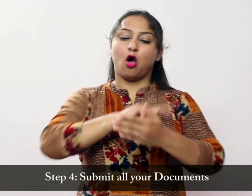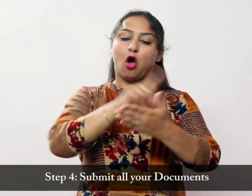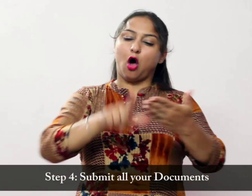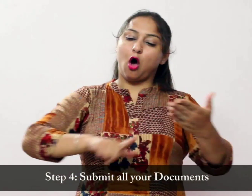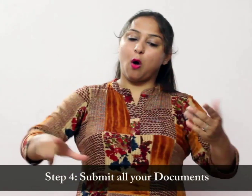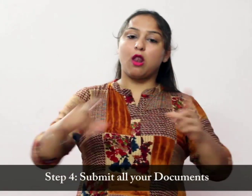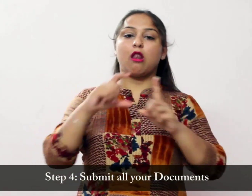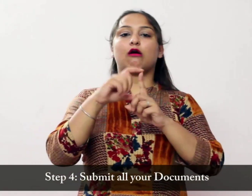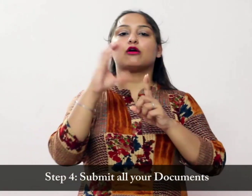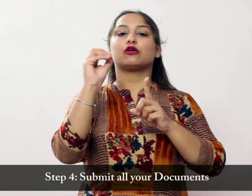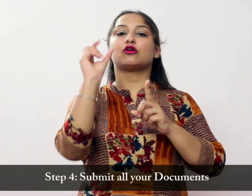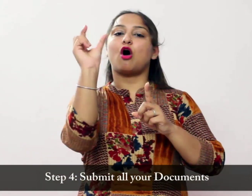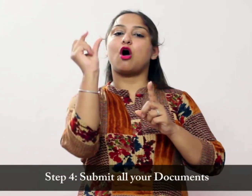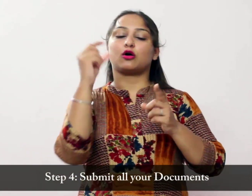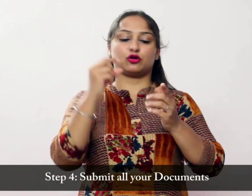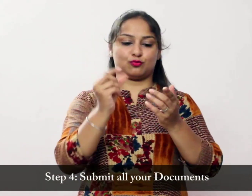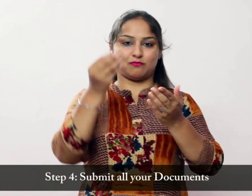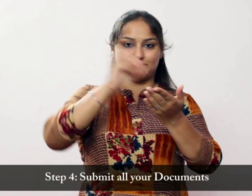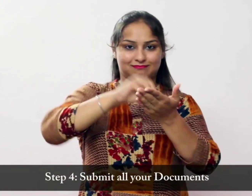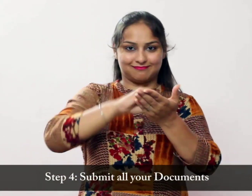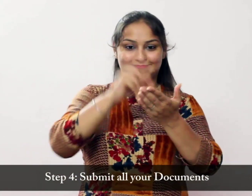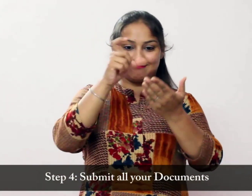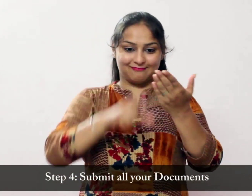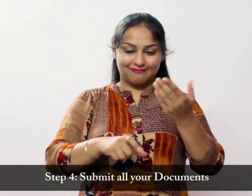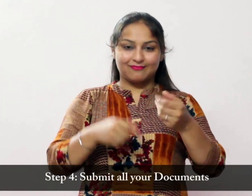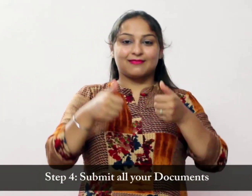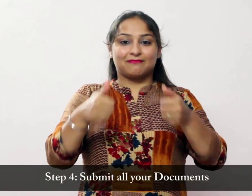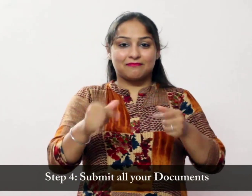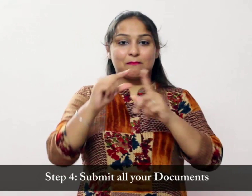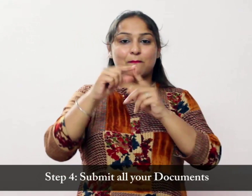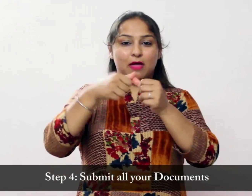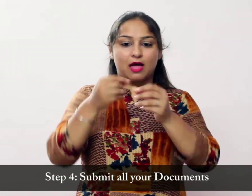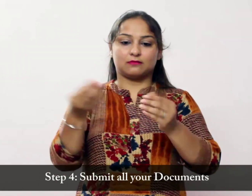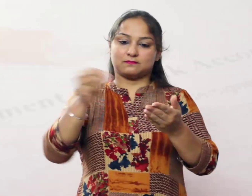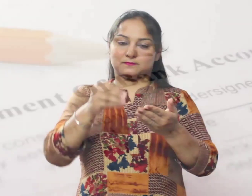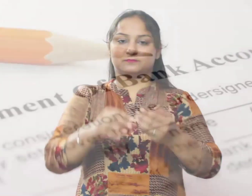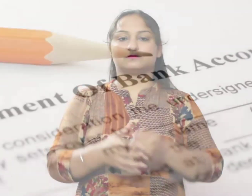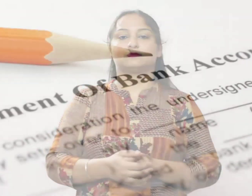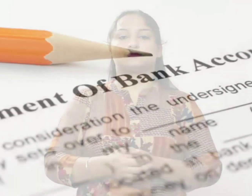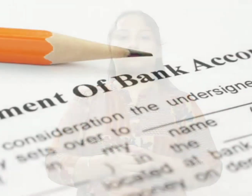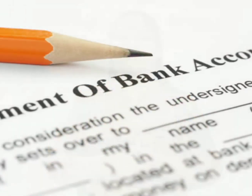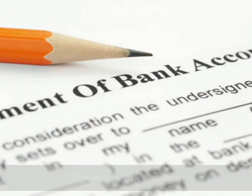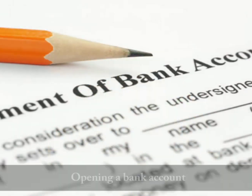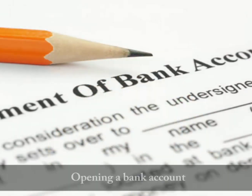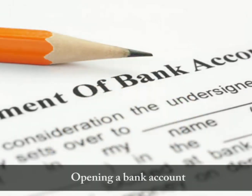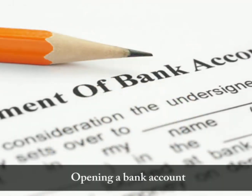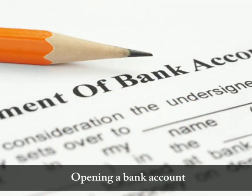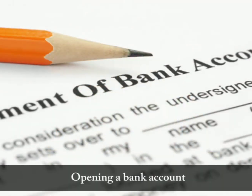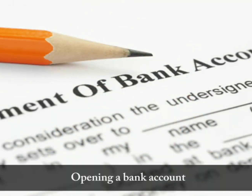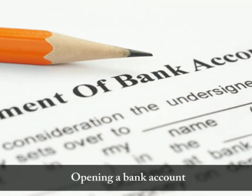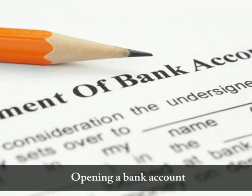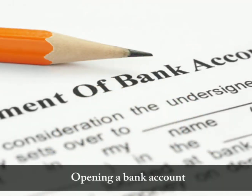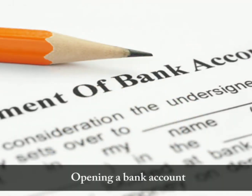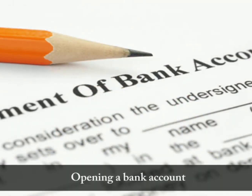अपना पता प्रदान करें। चरण 4 अपने सभी दस्तावेज जमा करें। बैंक खाता